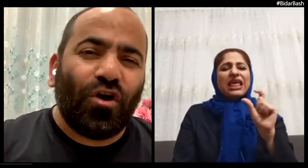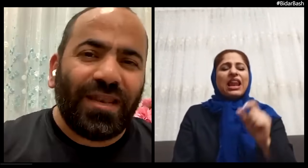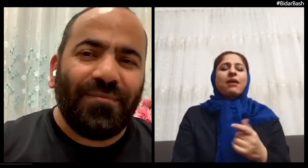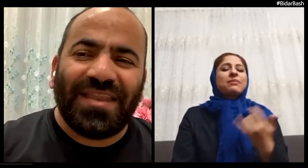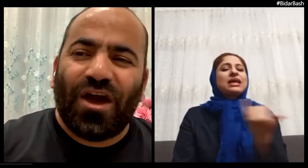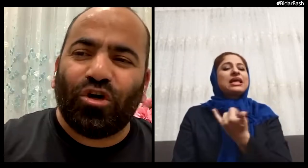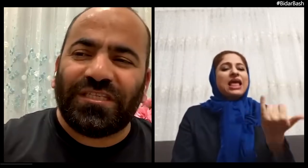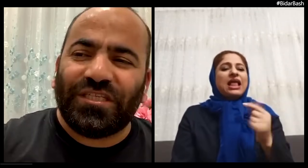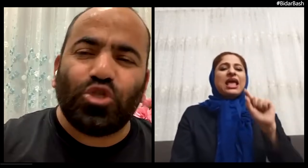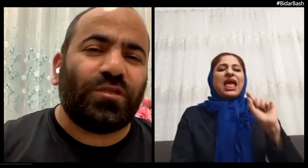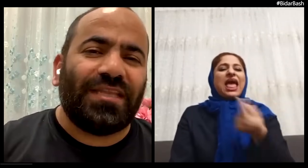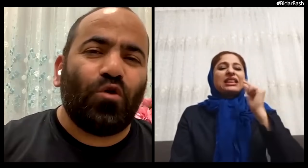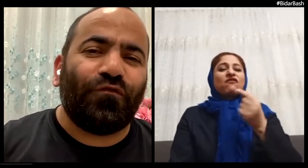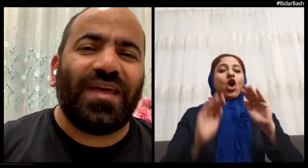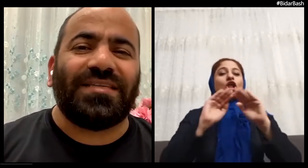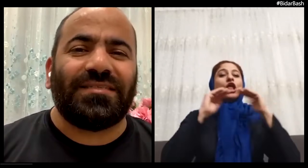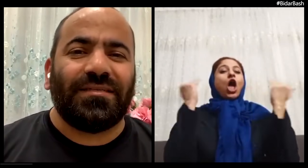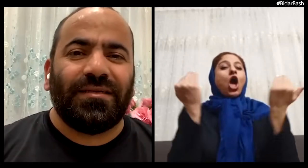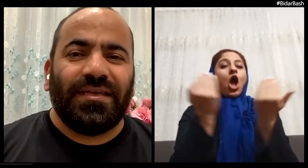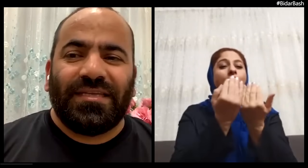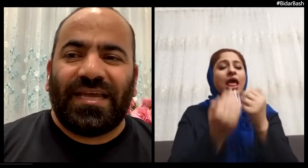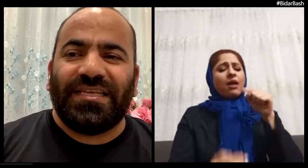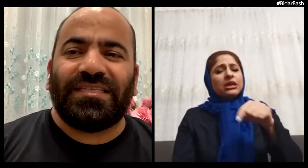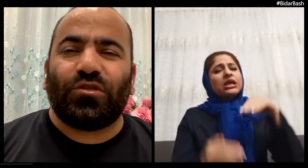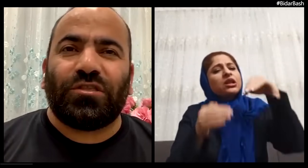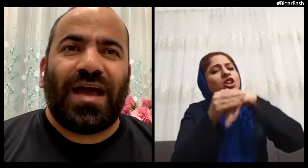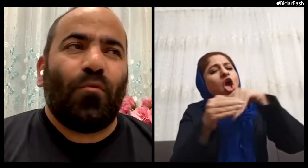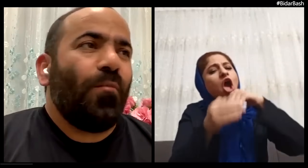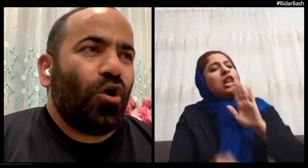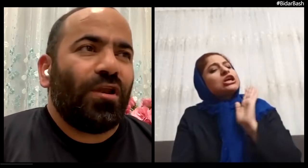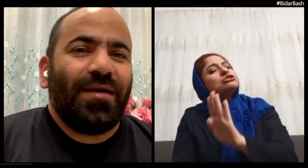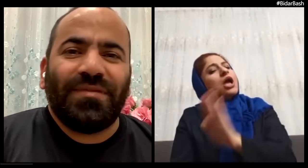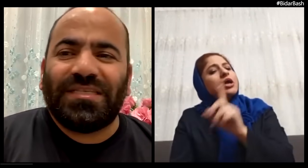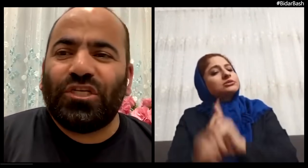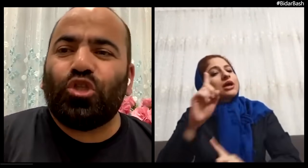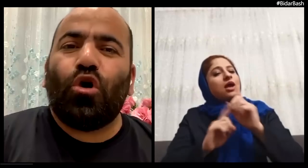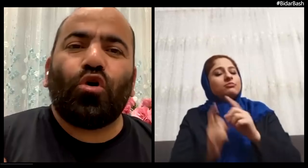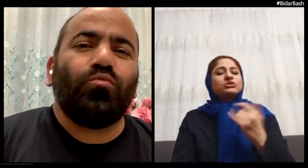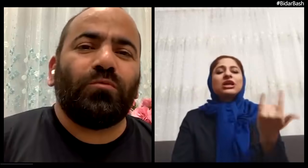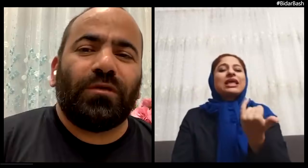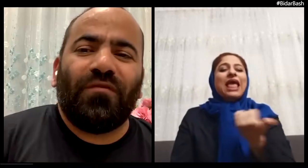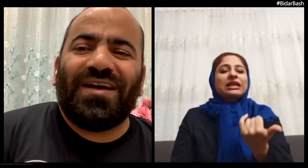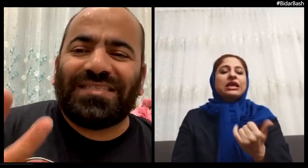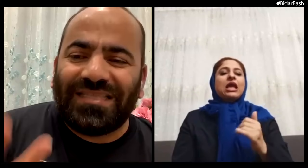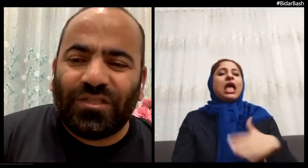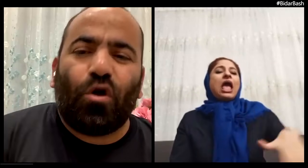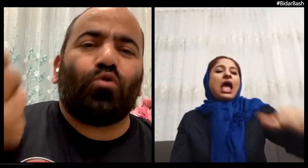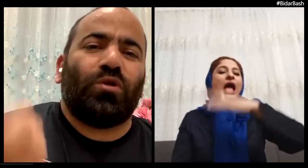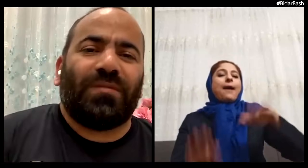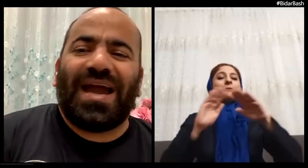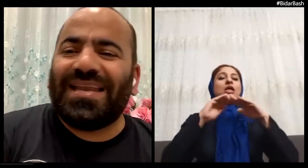اتفاقات عالم نهادینه شده، نهفته است، یعنی تمام عالم مثل یک دارو میمونه، ما